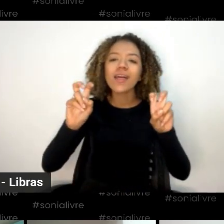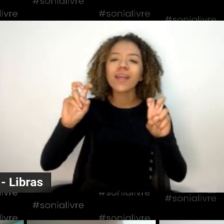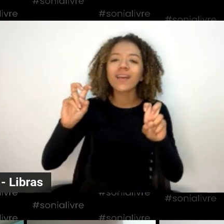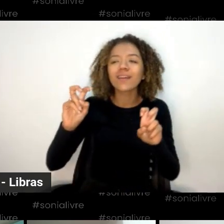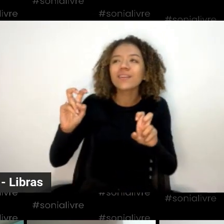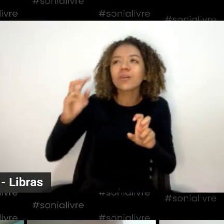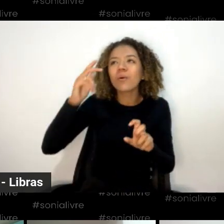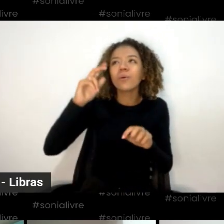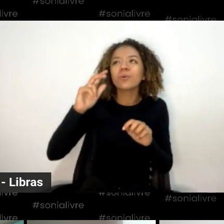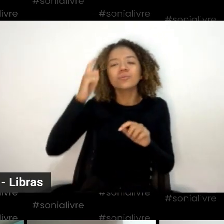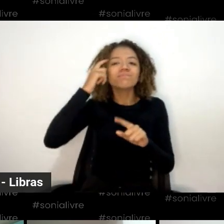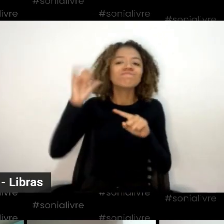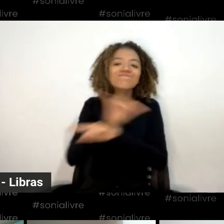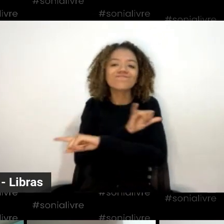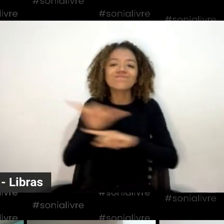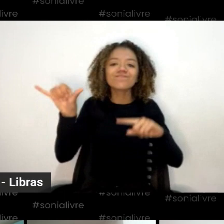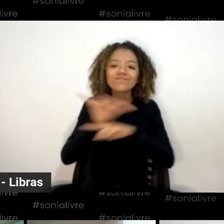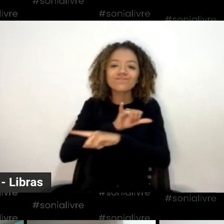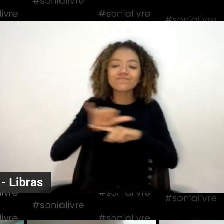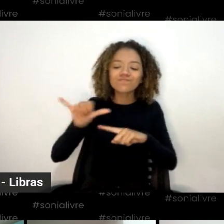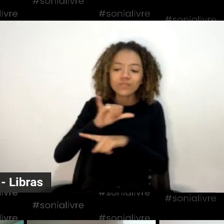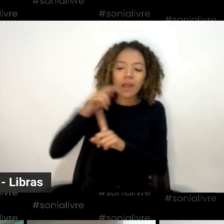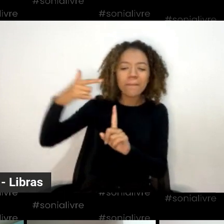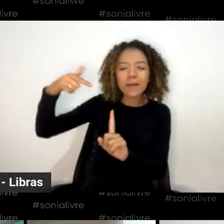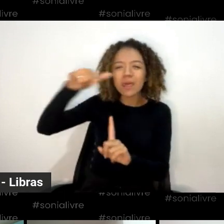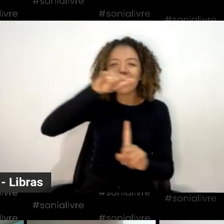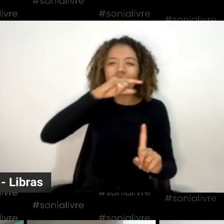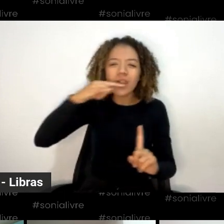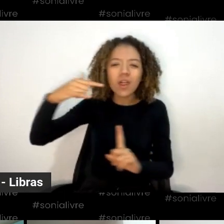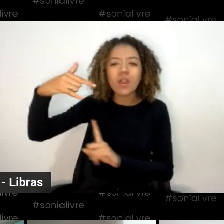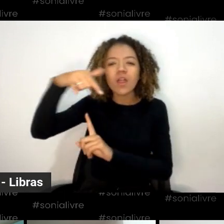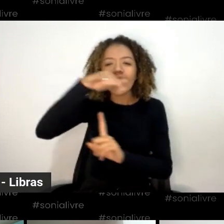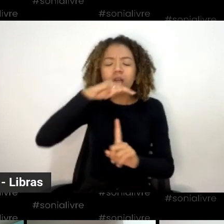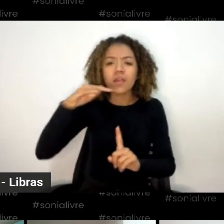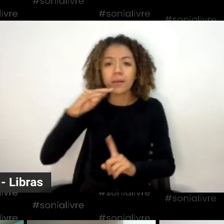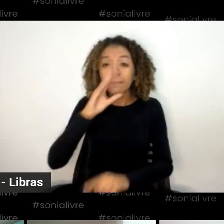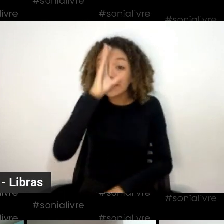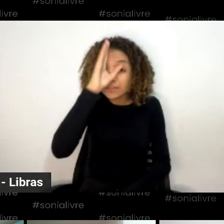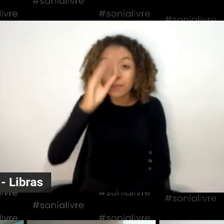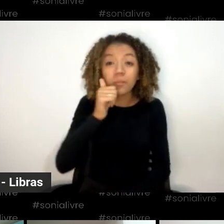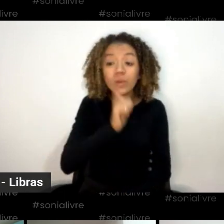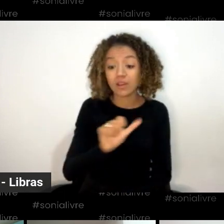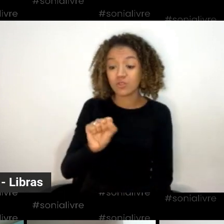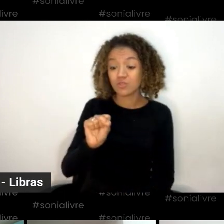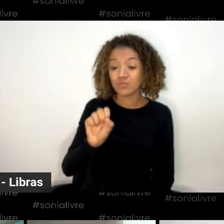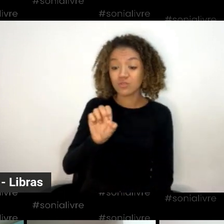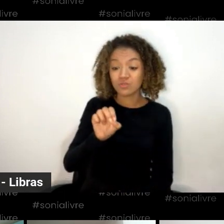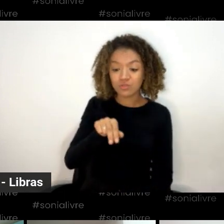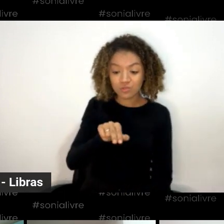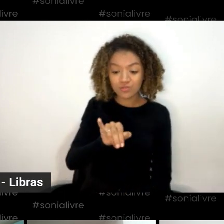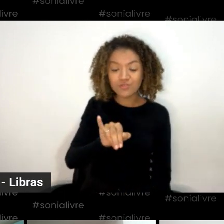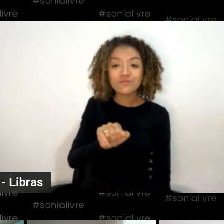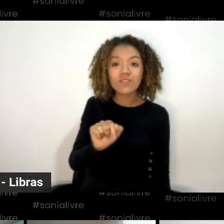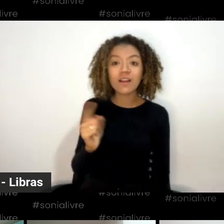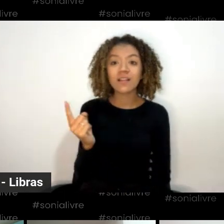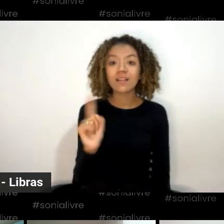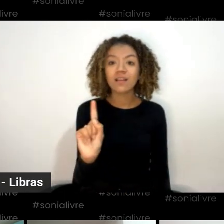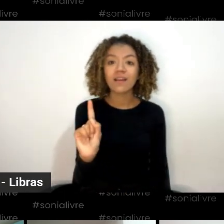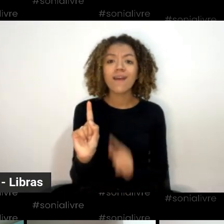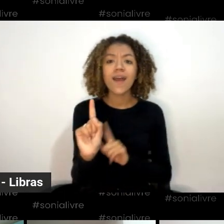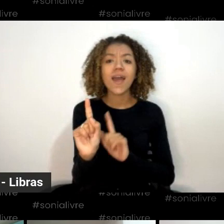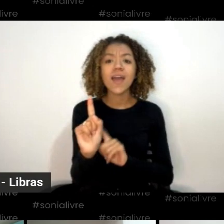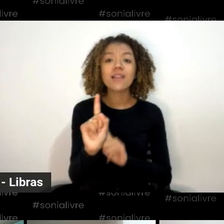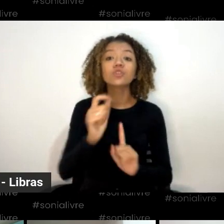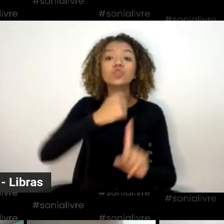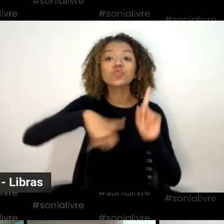é para com que a pessoa, principalmente no caso de Sônia, né, uma pessoa que não teve o convívio